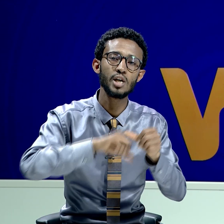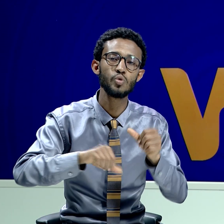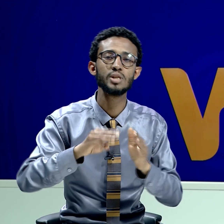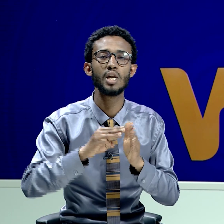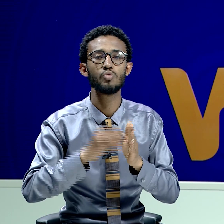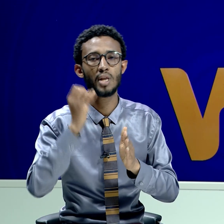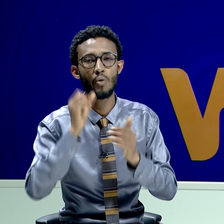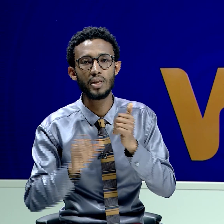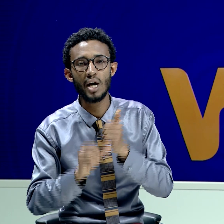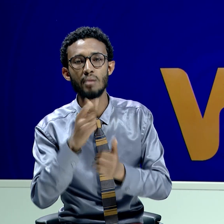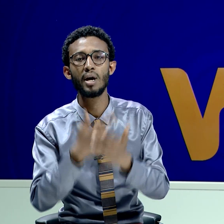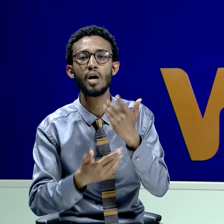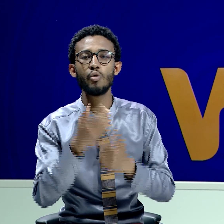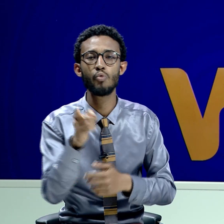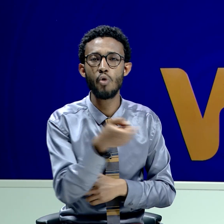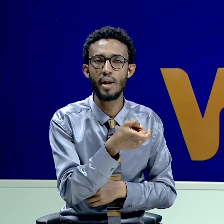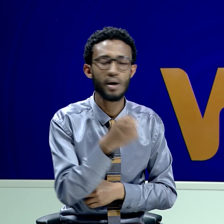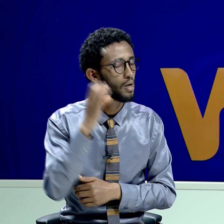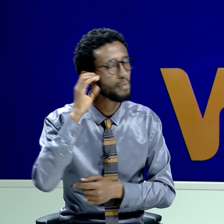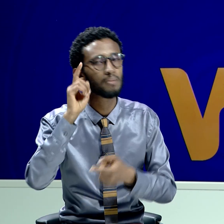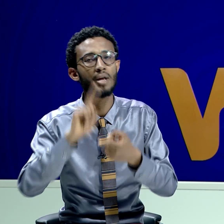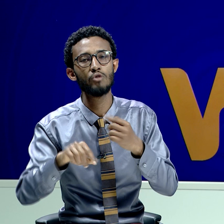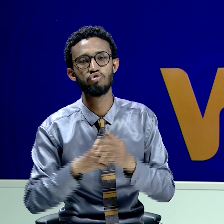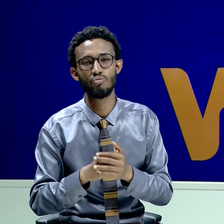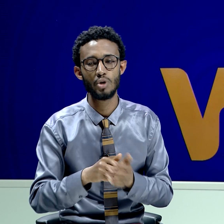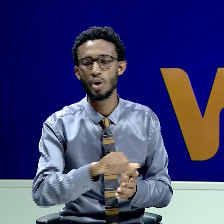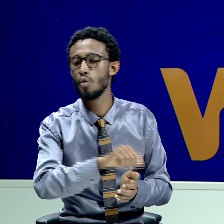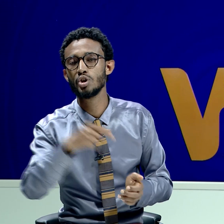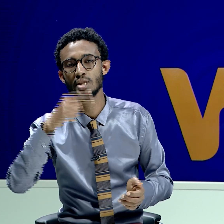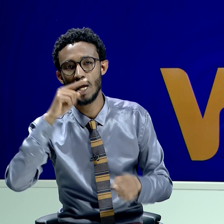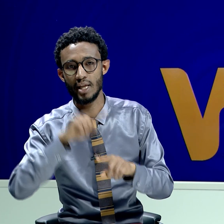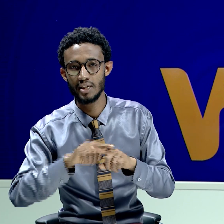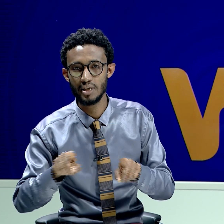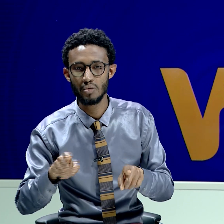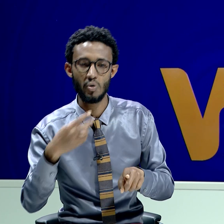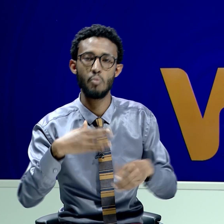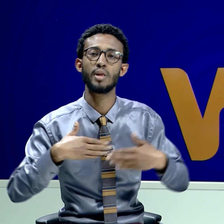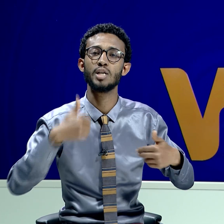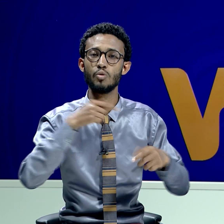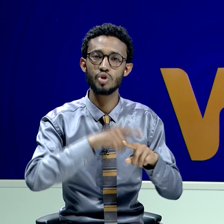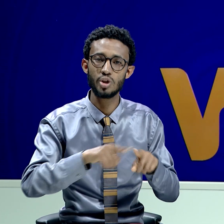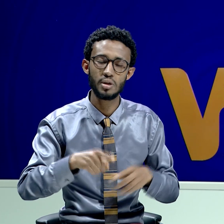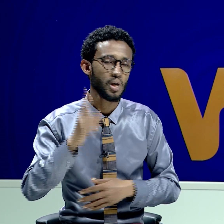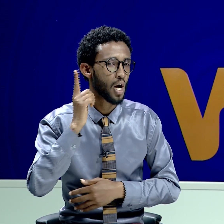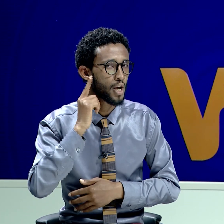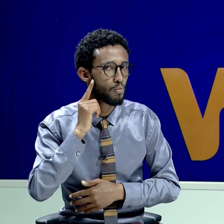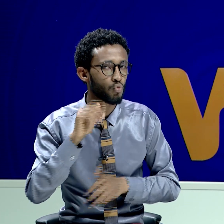በረሳችሁ ስለጾታው ቢጠቃት መካከሩ ሆነ መስማት አይችሉ። ሌሎች ጻናት ግን ወይ ሞጣ ሰይጥዎች ግን አዳምጥ ወንት